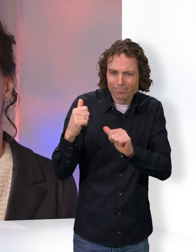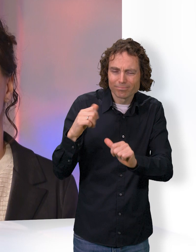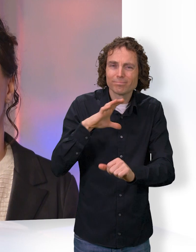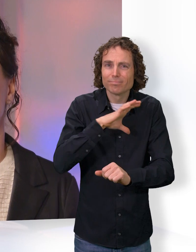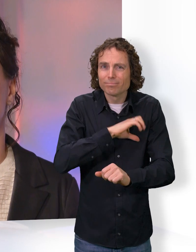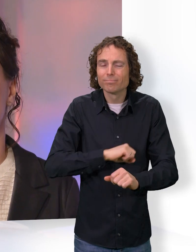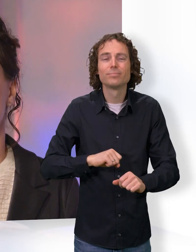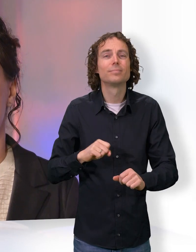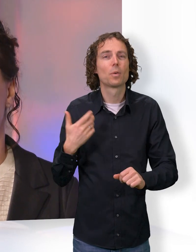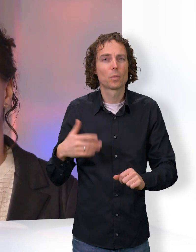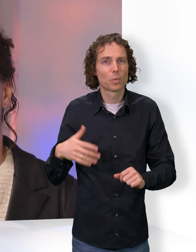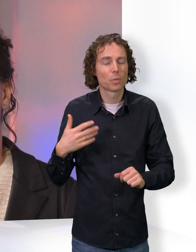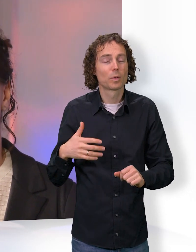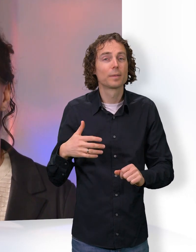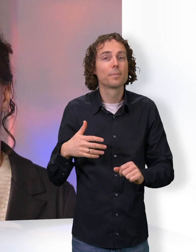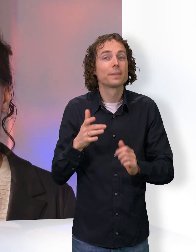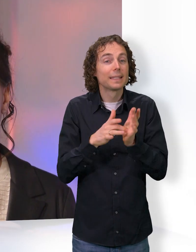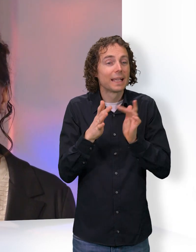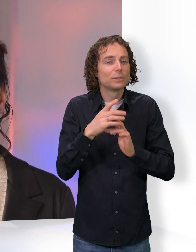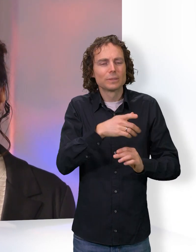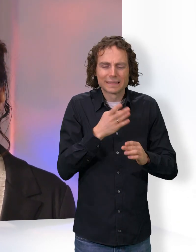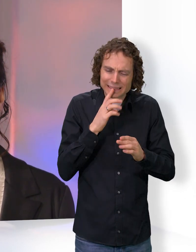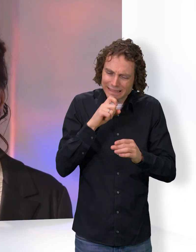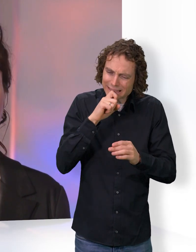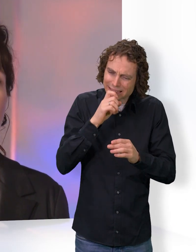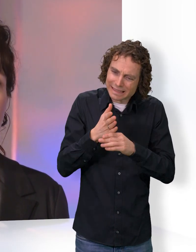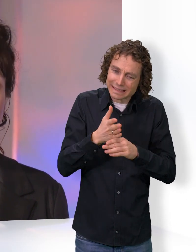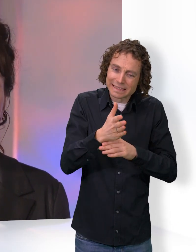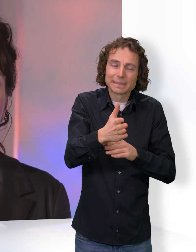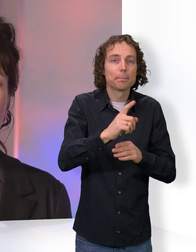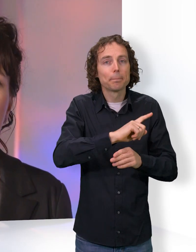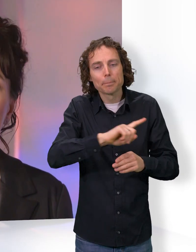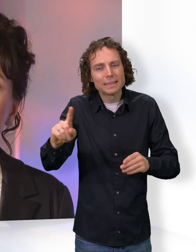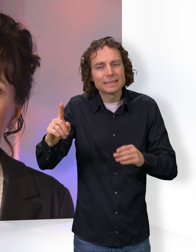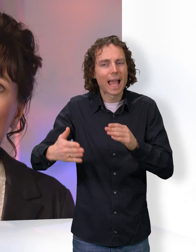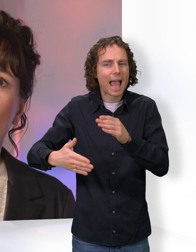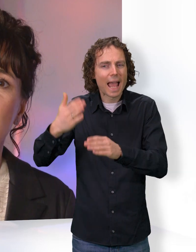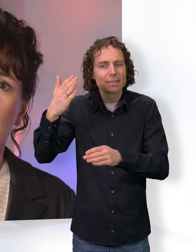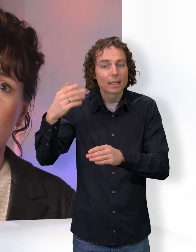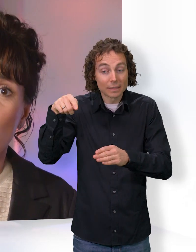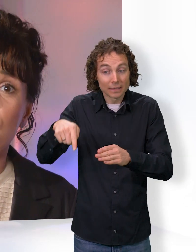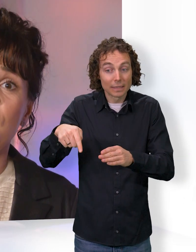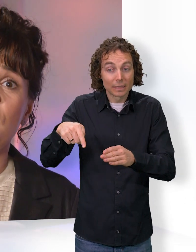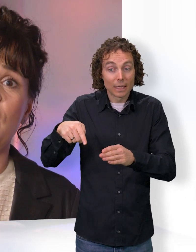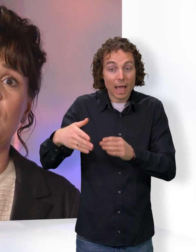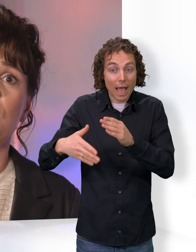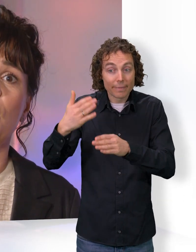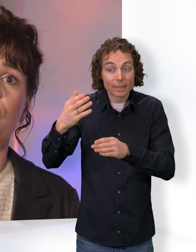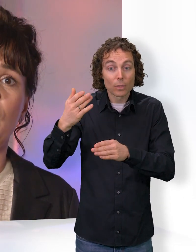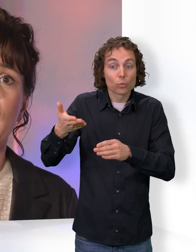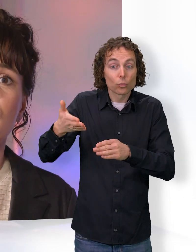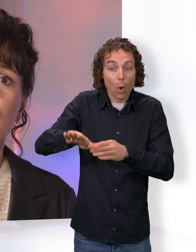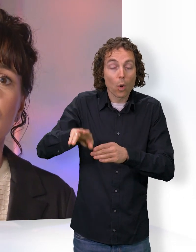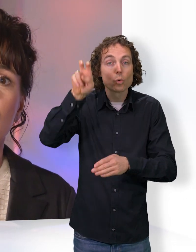ausgehalten. Er hat durchgehalten bis zum Ende, bis zum Tod am Kreuz, damit unser Weg zu